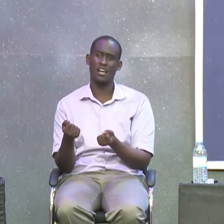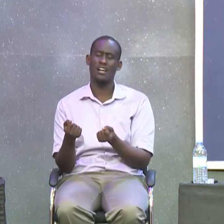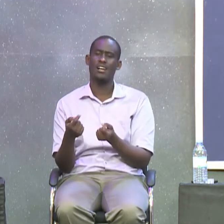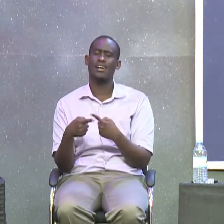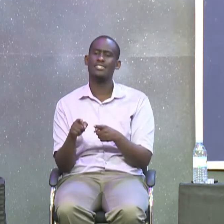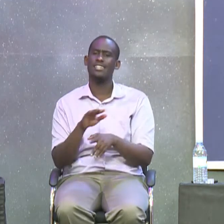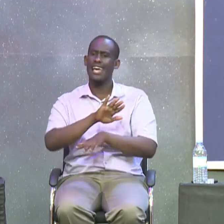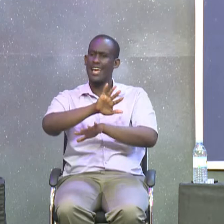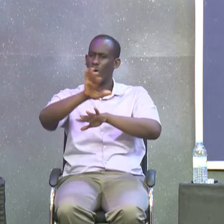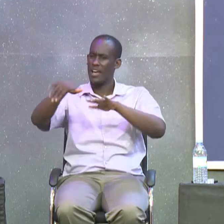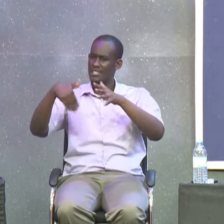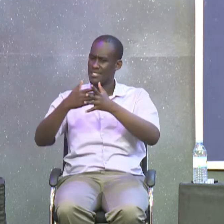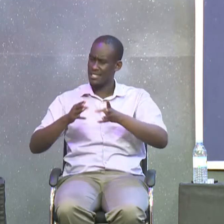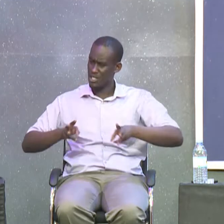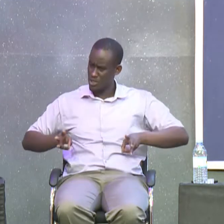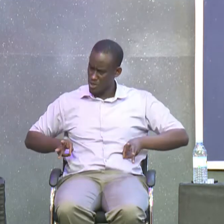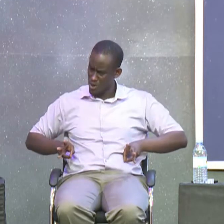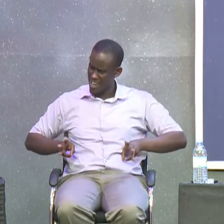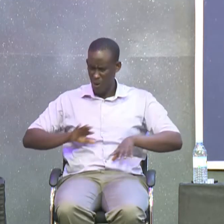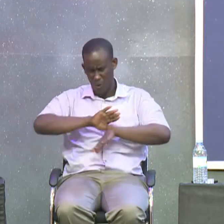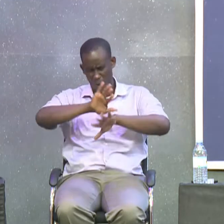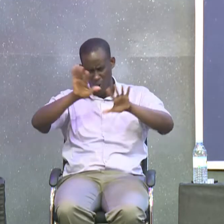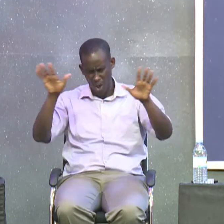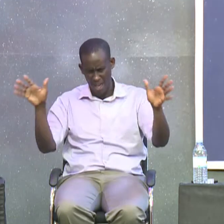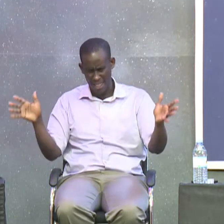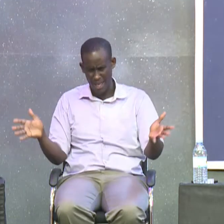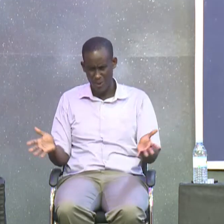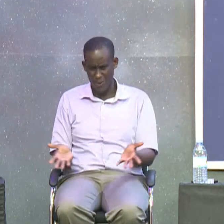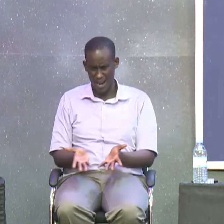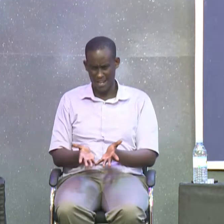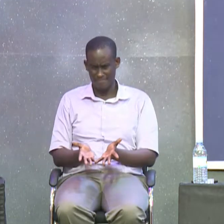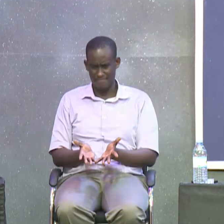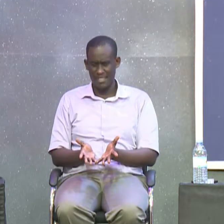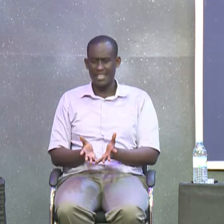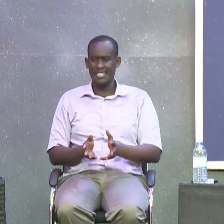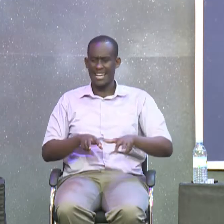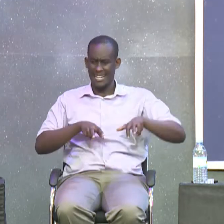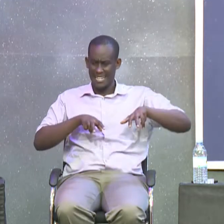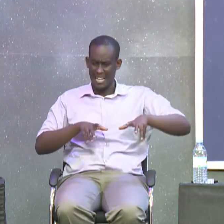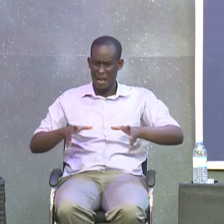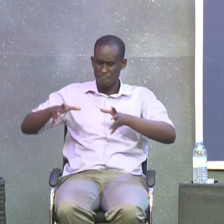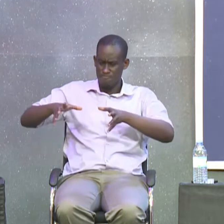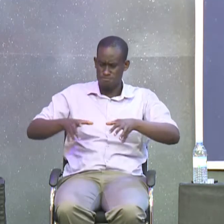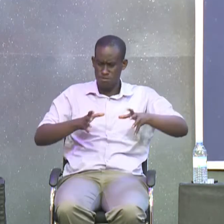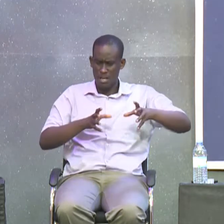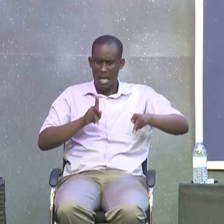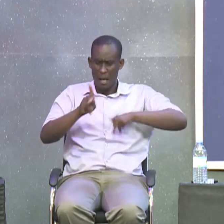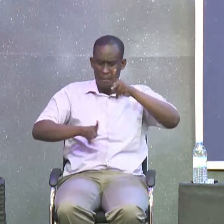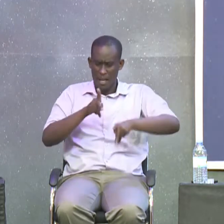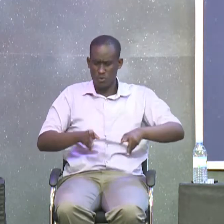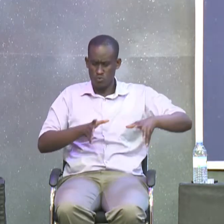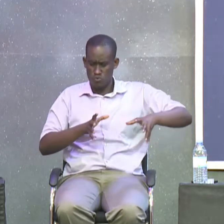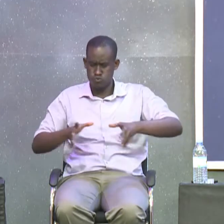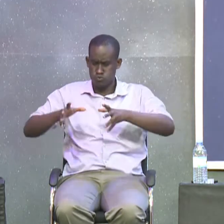Ensi yonna yalinga eyolekera oluuyi lumu abantu ffenna nga tuddayo